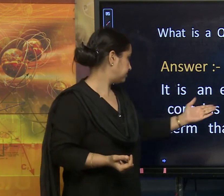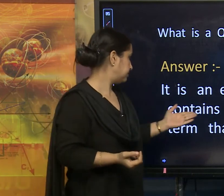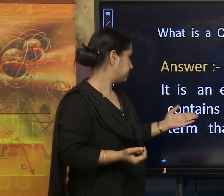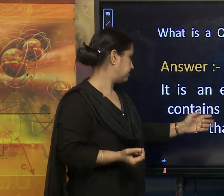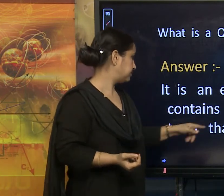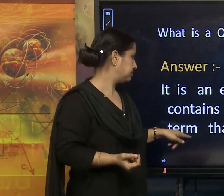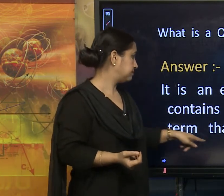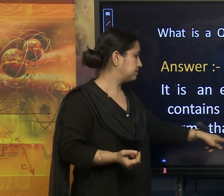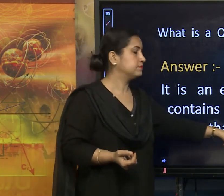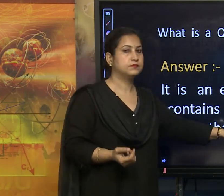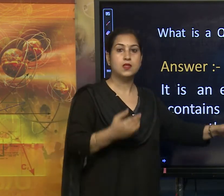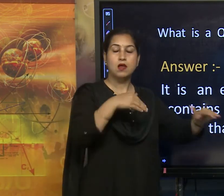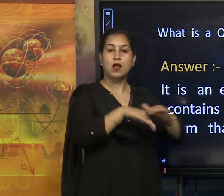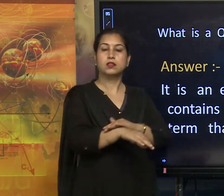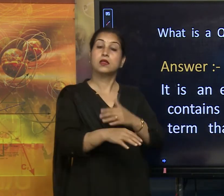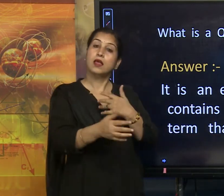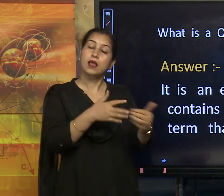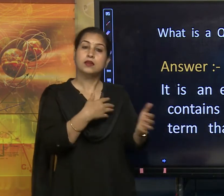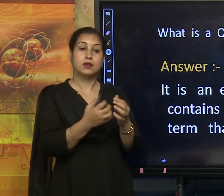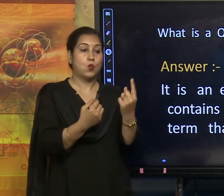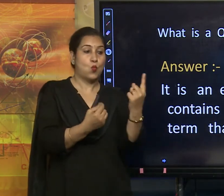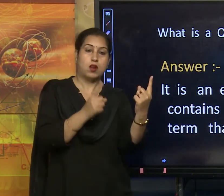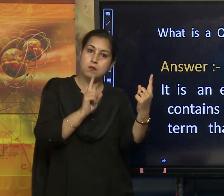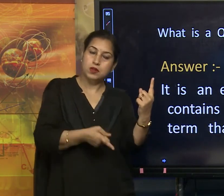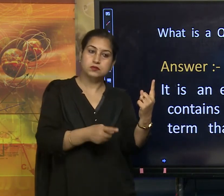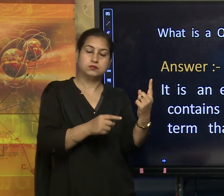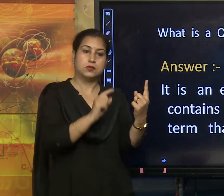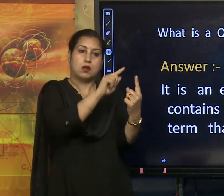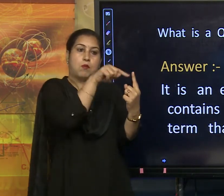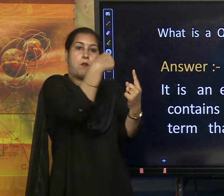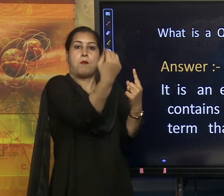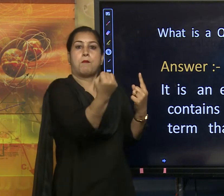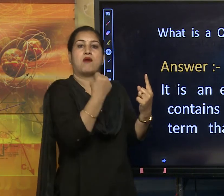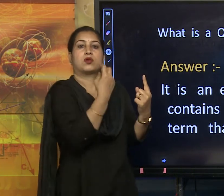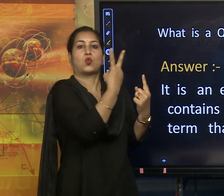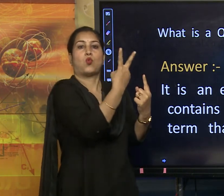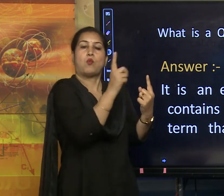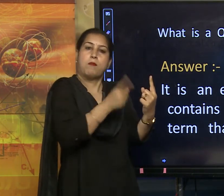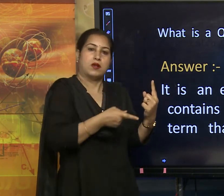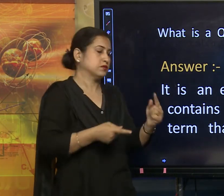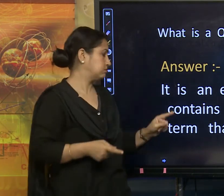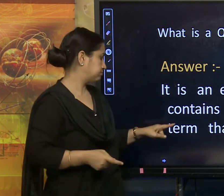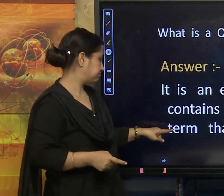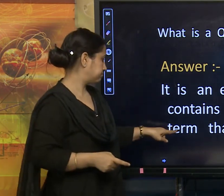है कि ये वो समीकरण है अर्थात इक्वेशन है जिसमें कम से